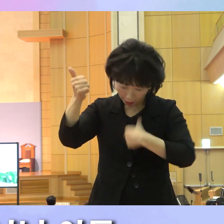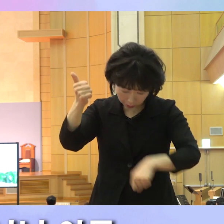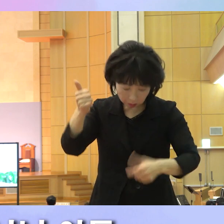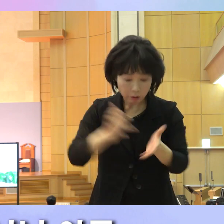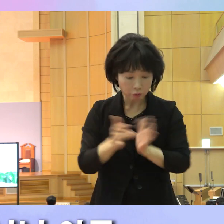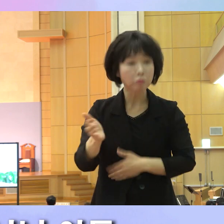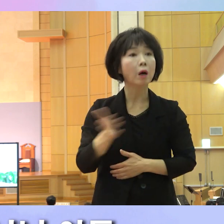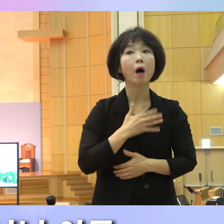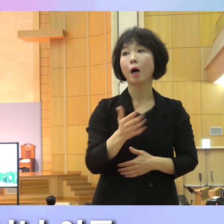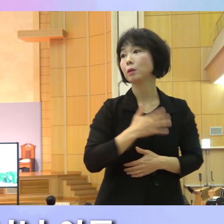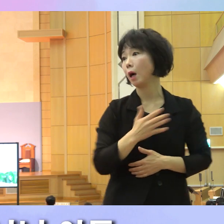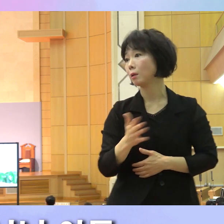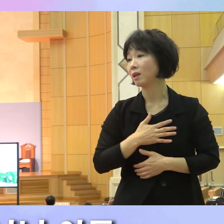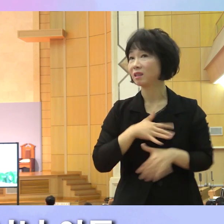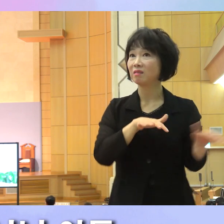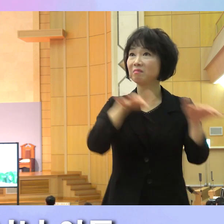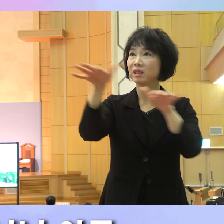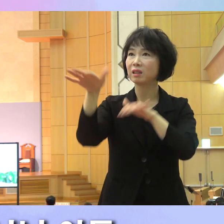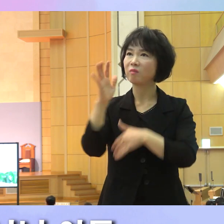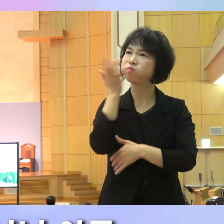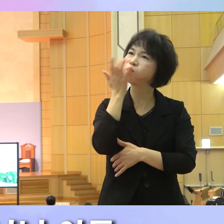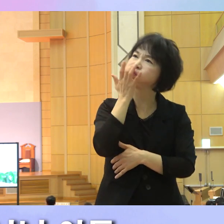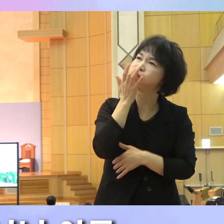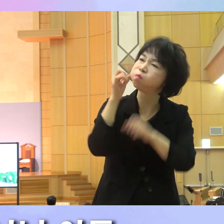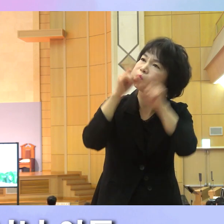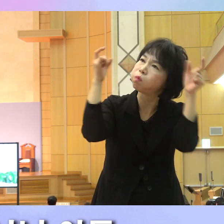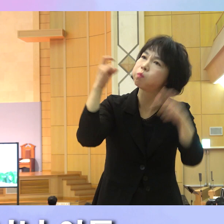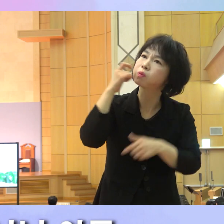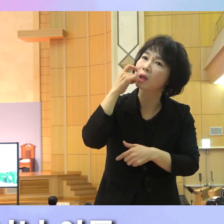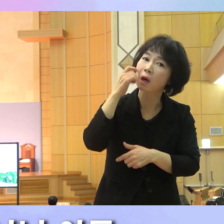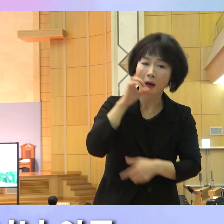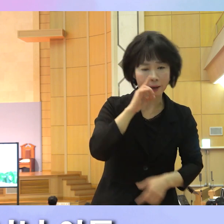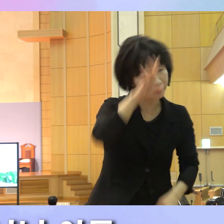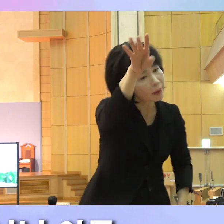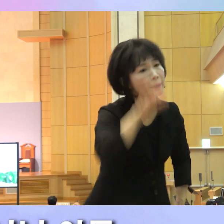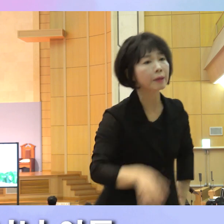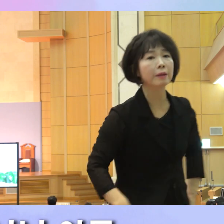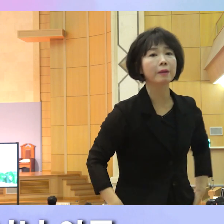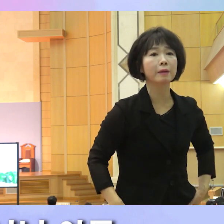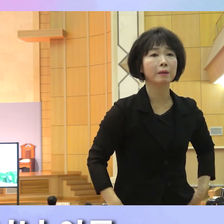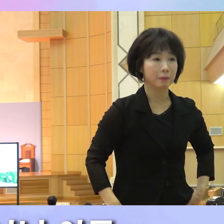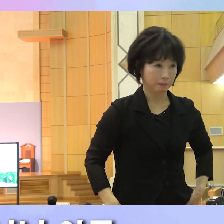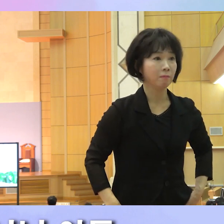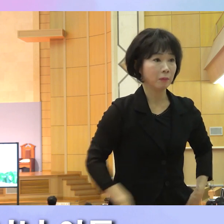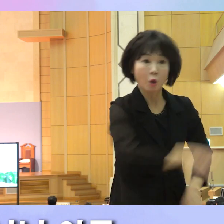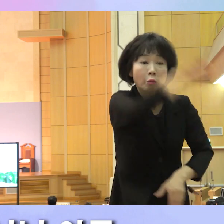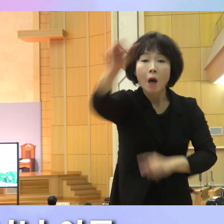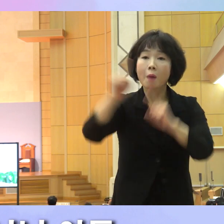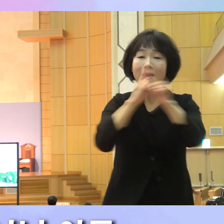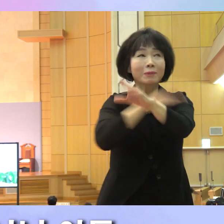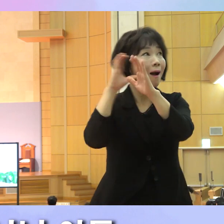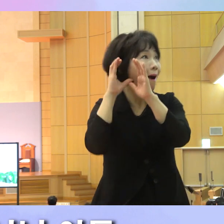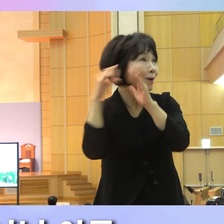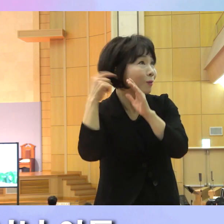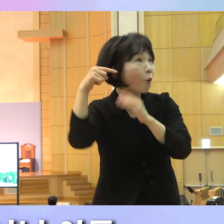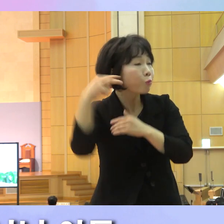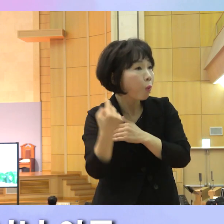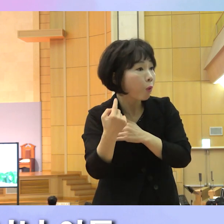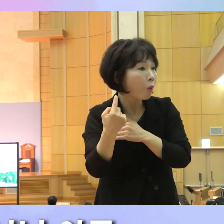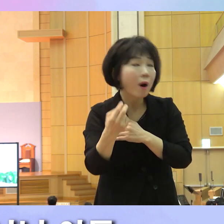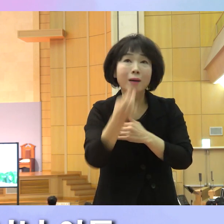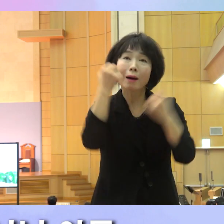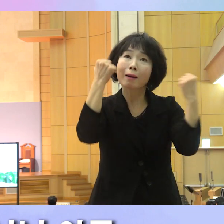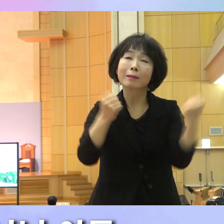알지 못하고 깨닫지 못하면 예수님 말씀을 듣고도, 살아계신 하나님의 아들이라고